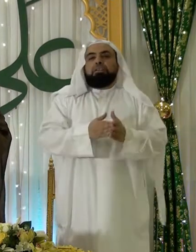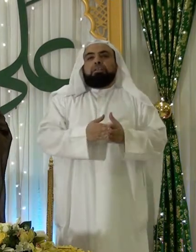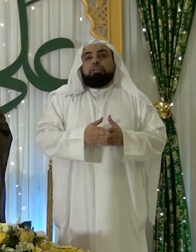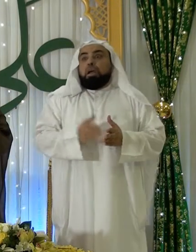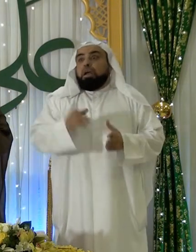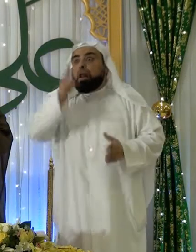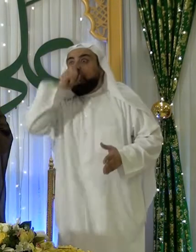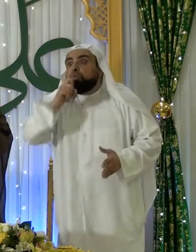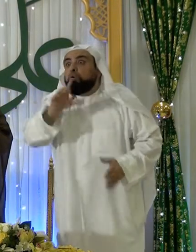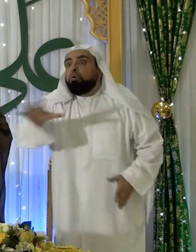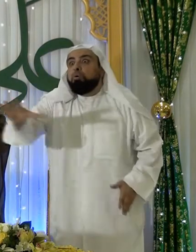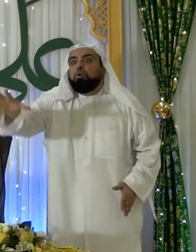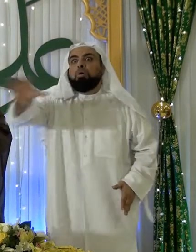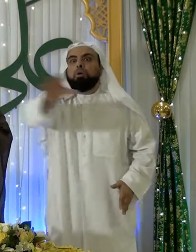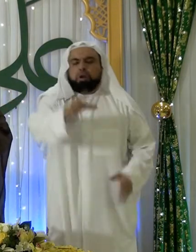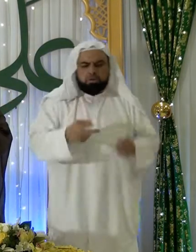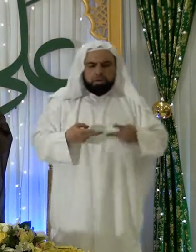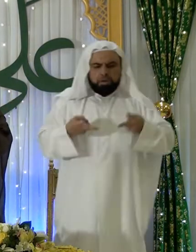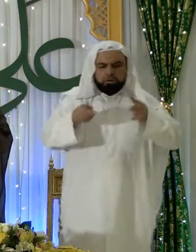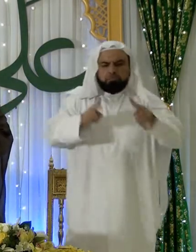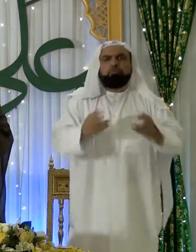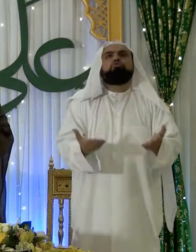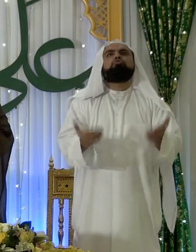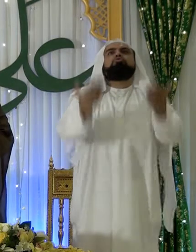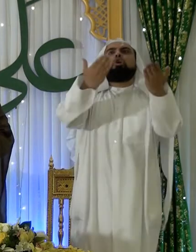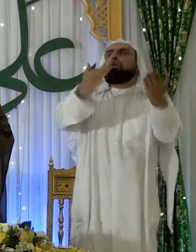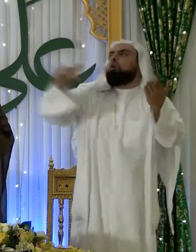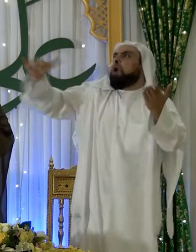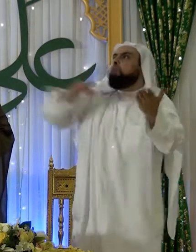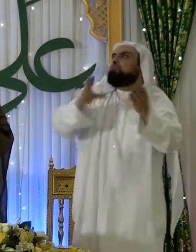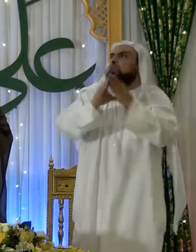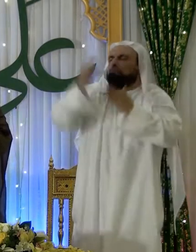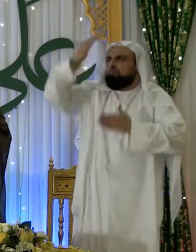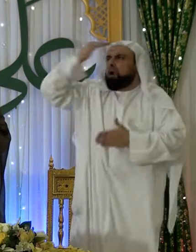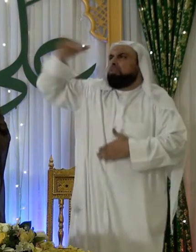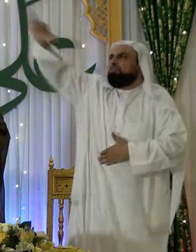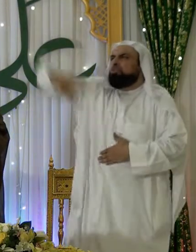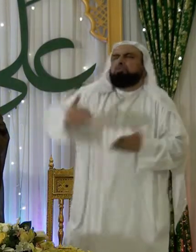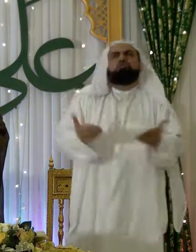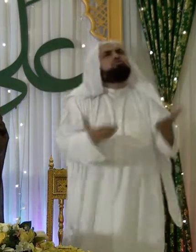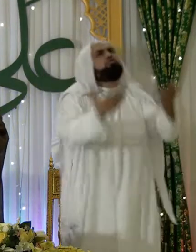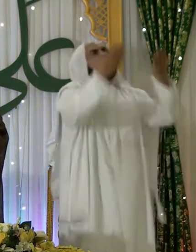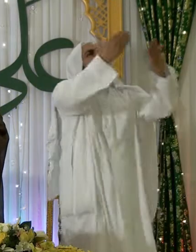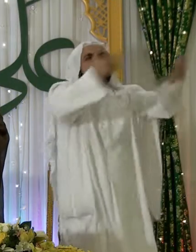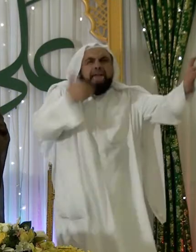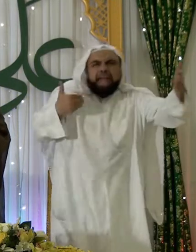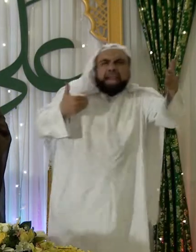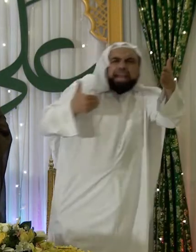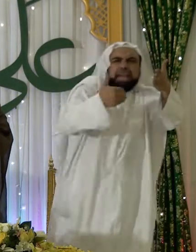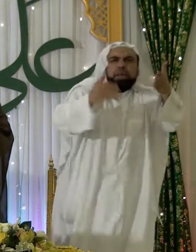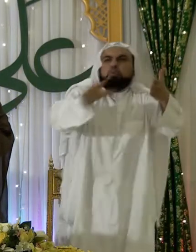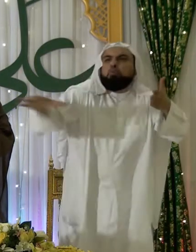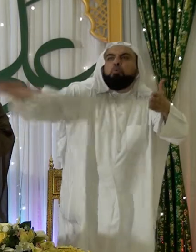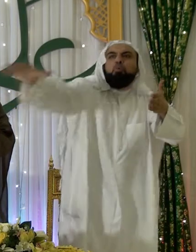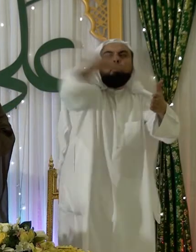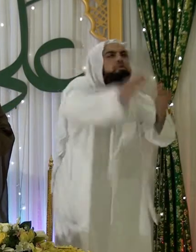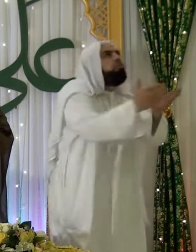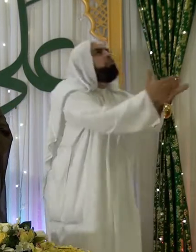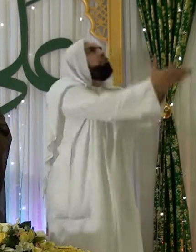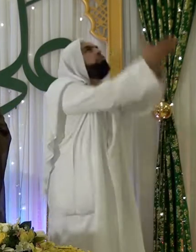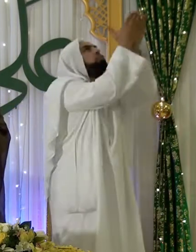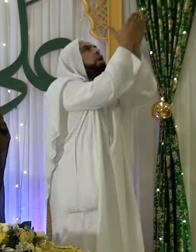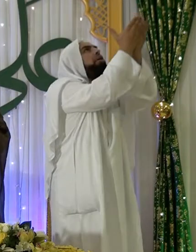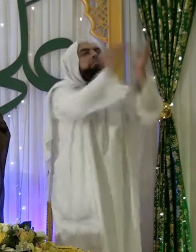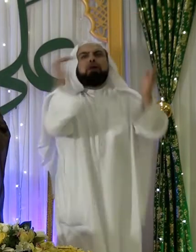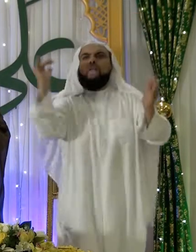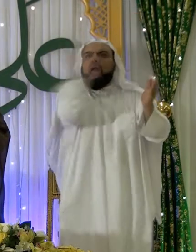أجل كلنا نتطلع إلى ذلك اليوم. نسأل الله سبحانه وتعالى أن يعجل